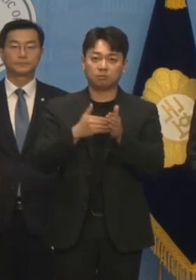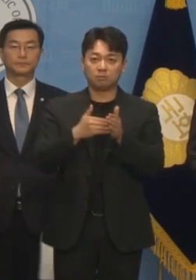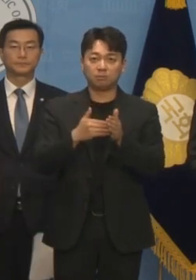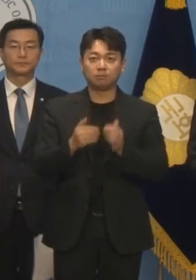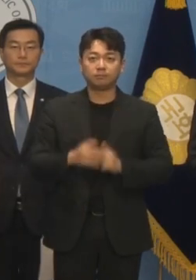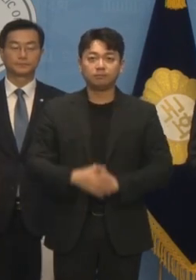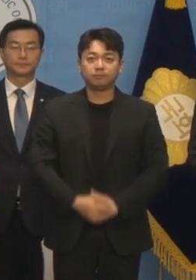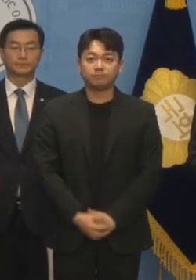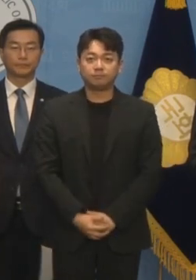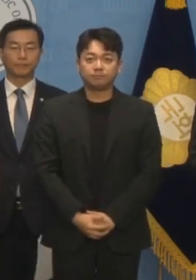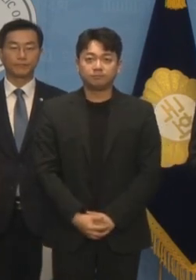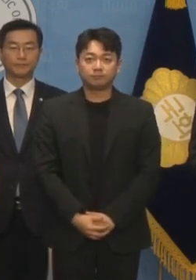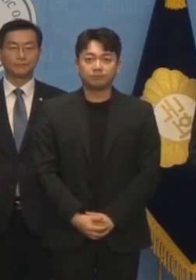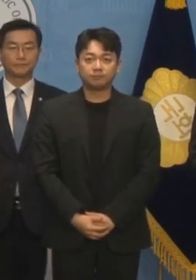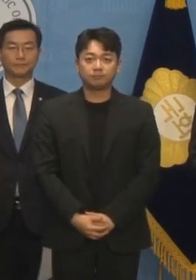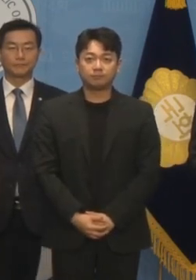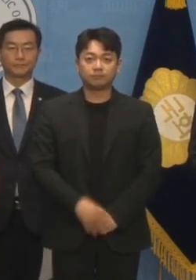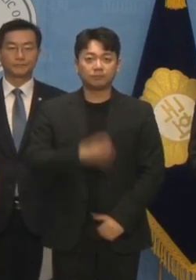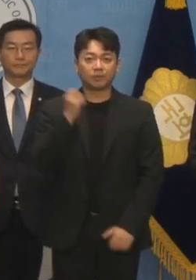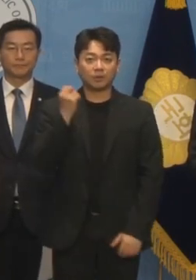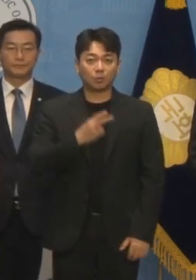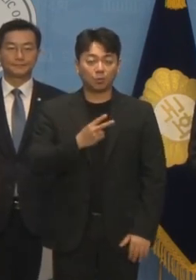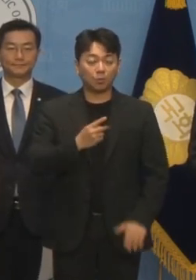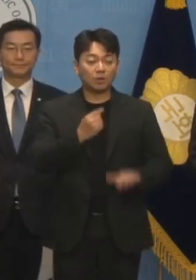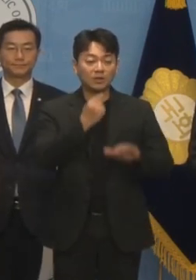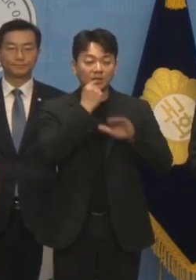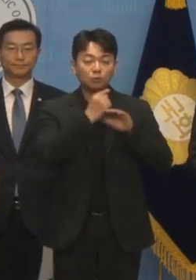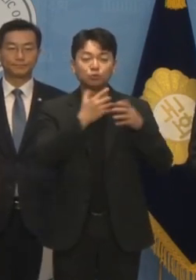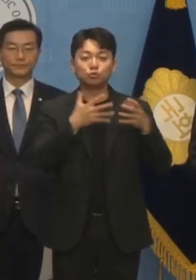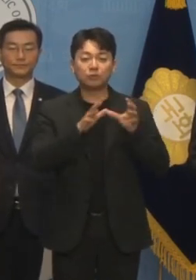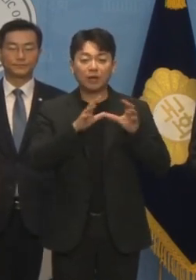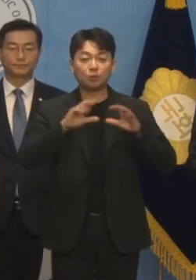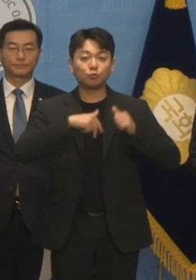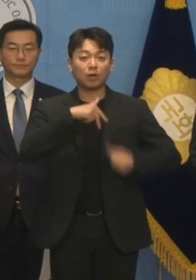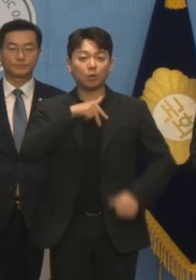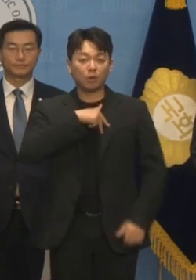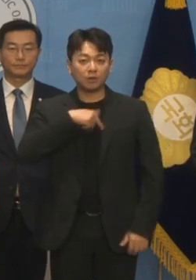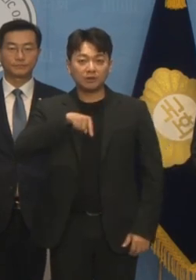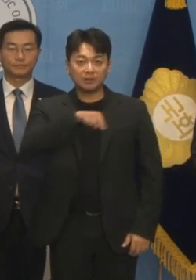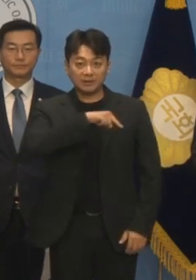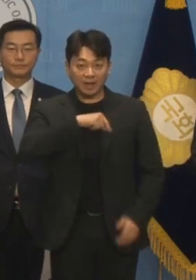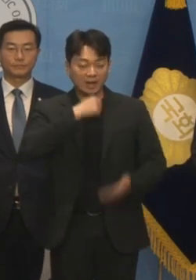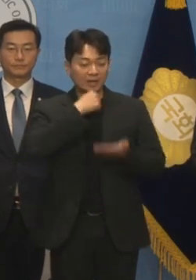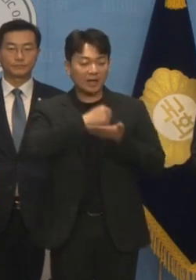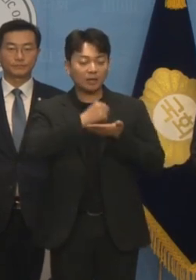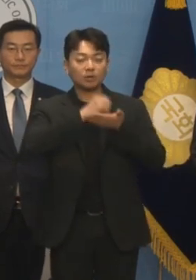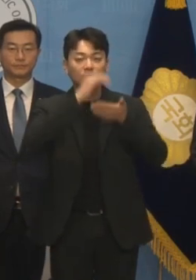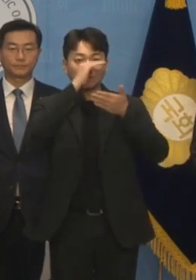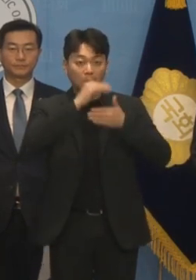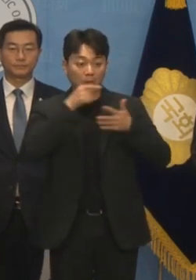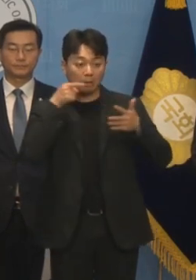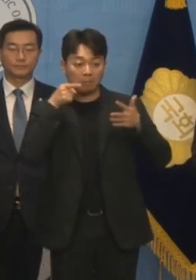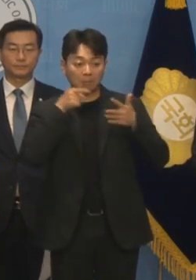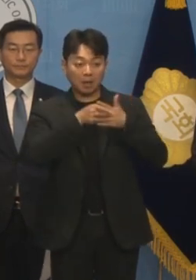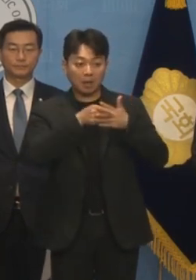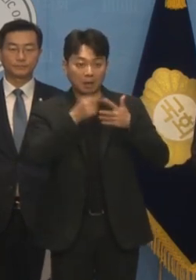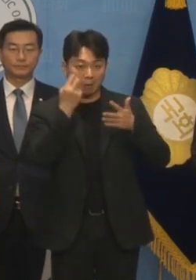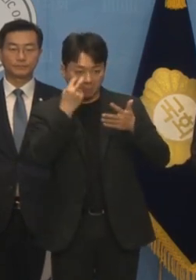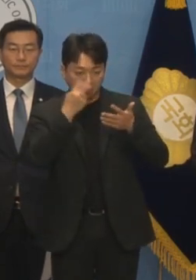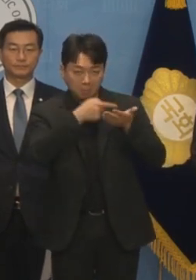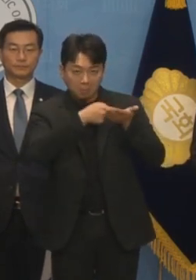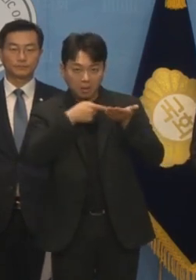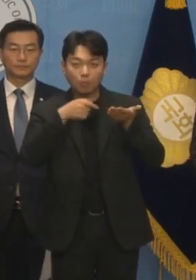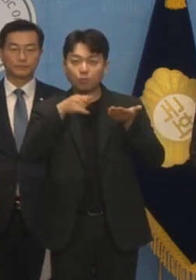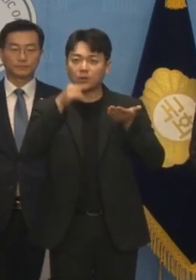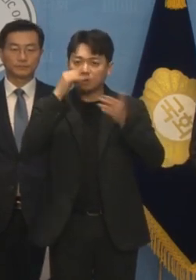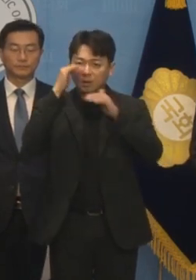또 더불어민주당 국회의원들의 계좌도 들여다봤다 하는게 계속 제보가 들어옵니다